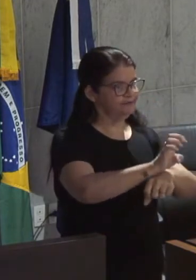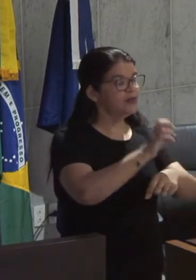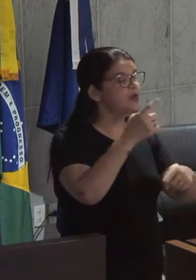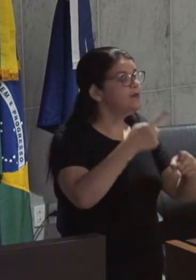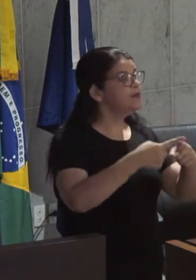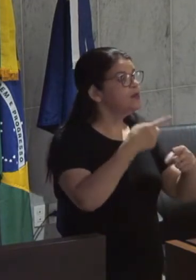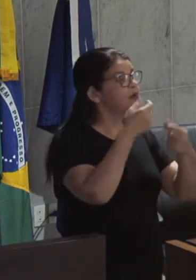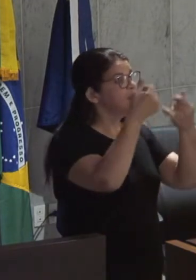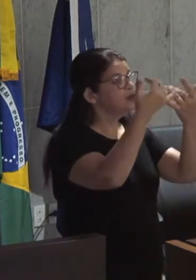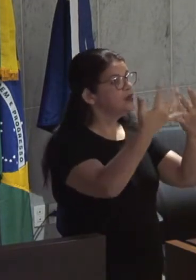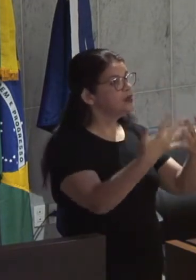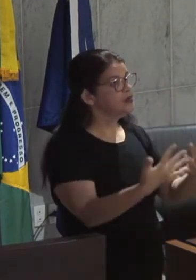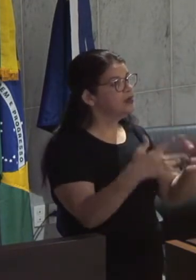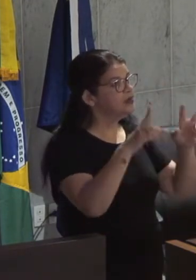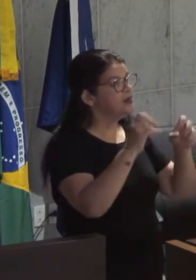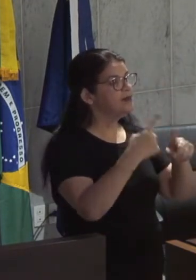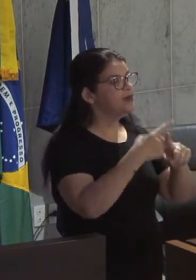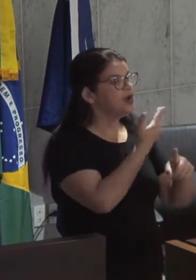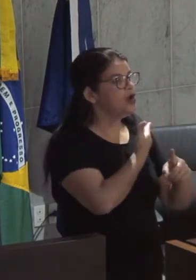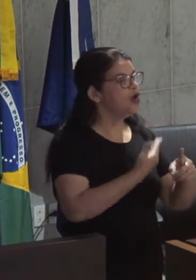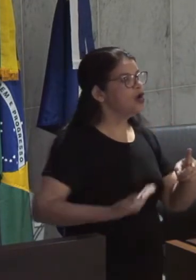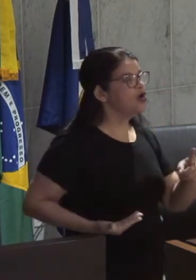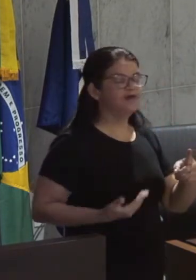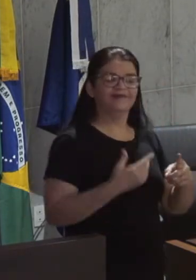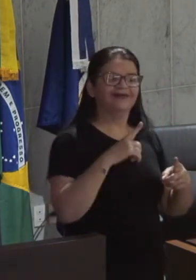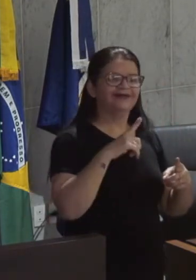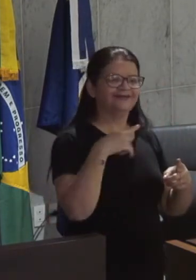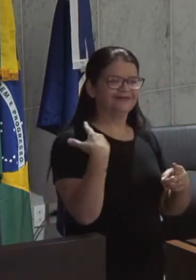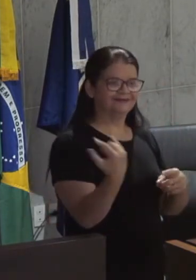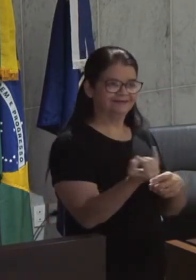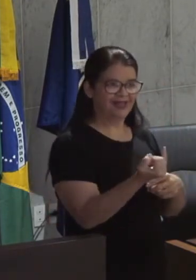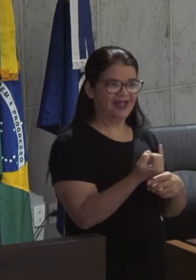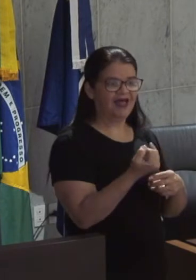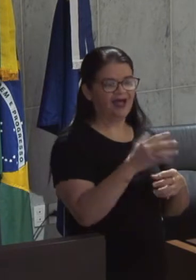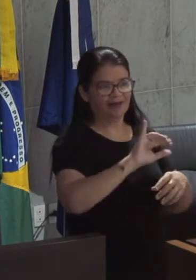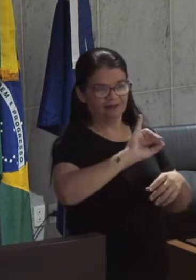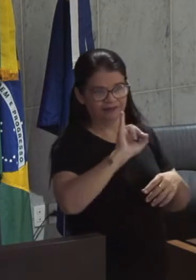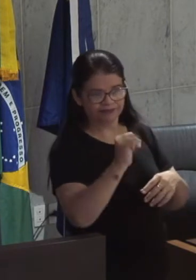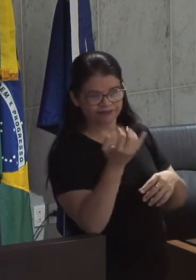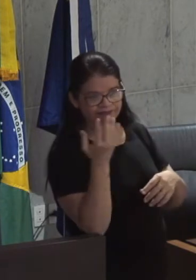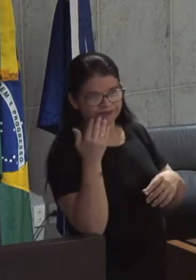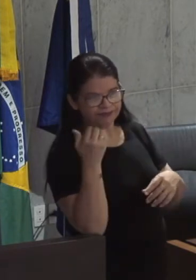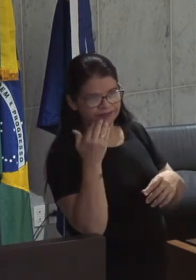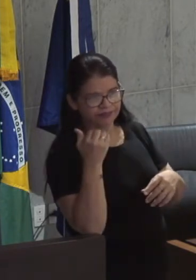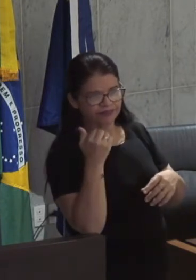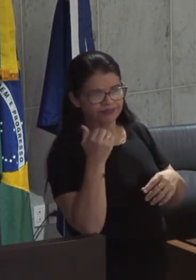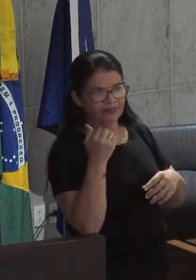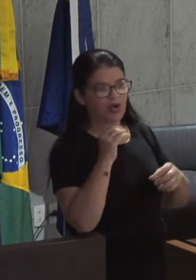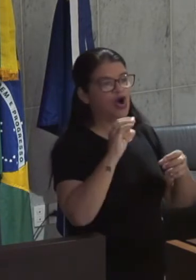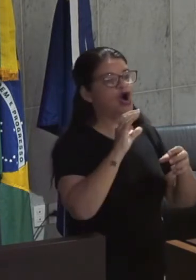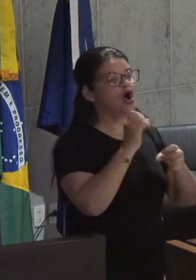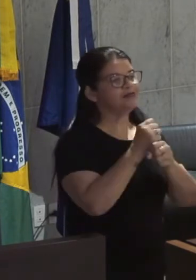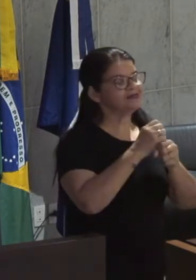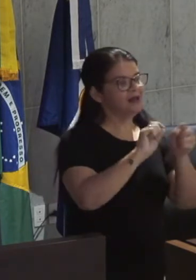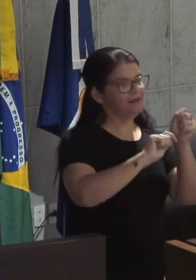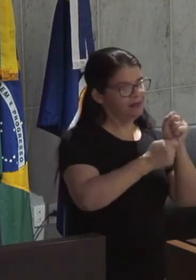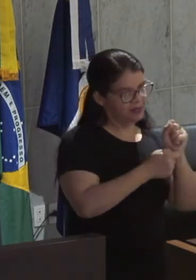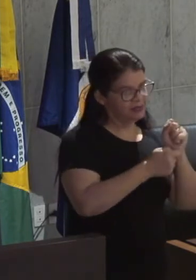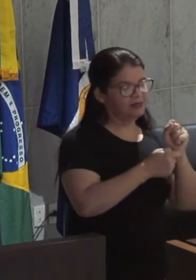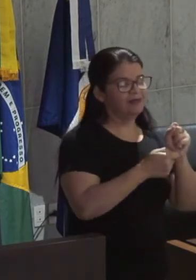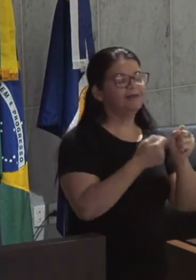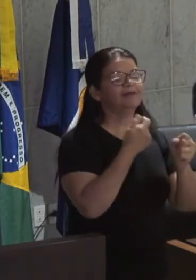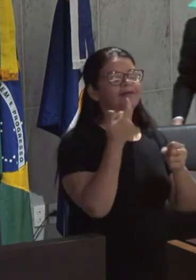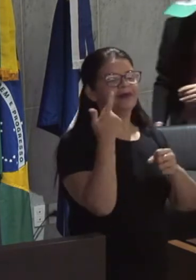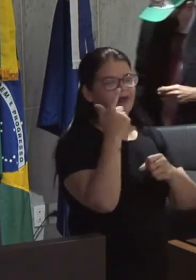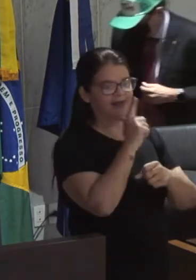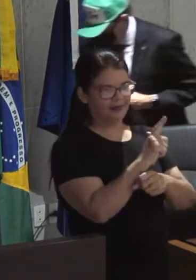que eu estou falando isso? Porque o governo está se valendo lá do orçamento secreto para garantir muito dinheiro